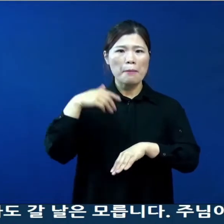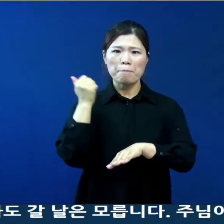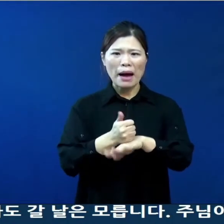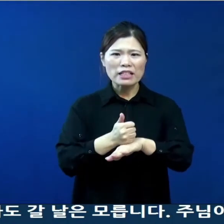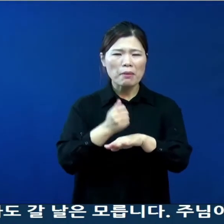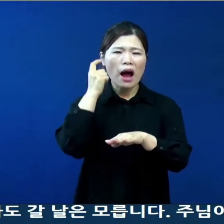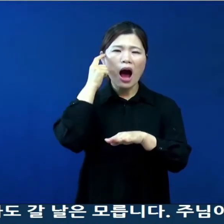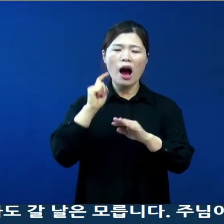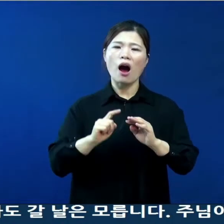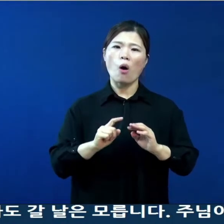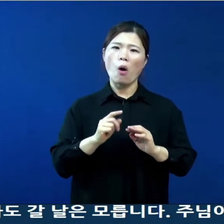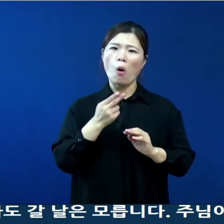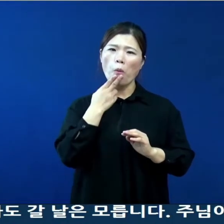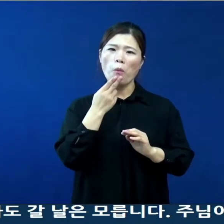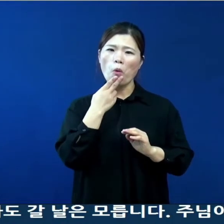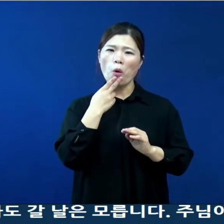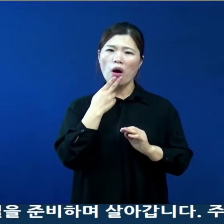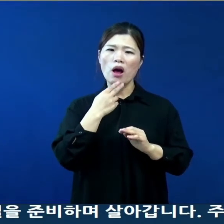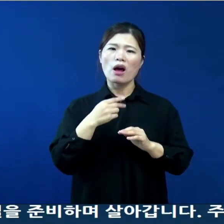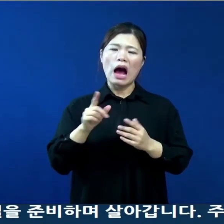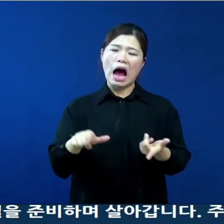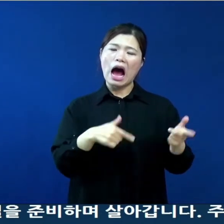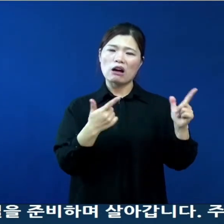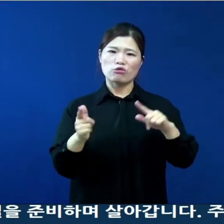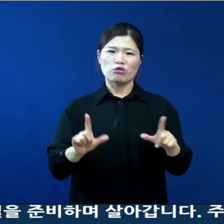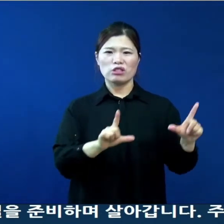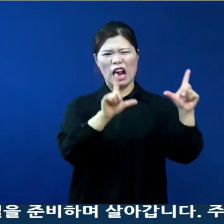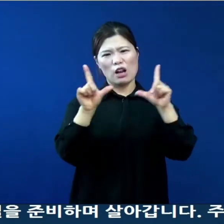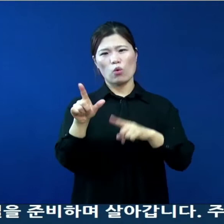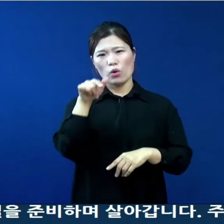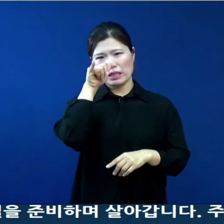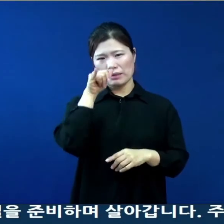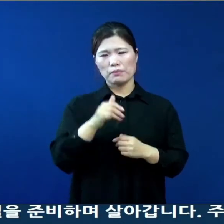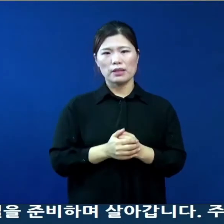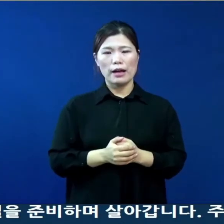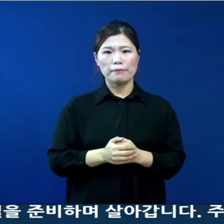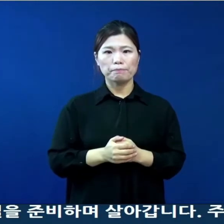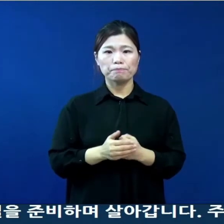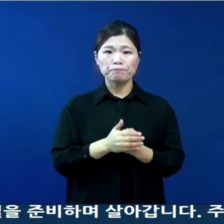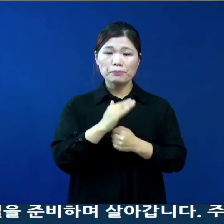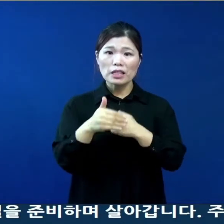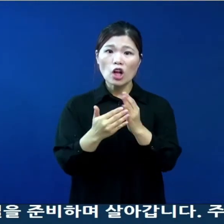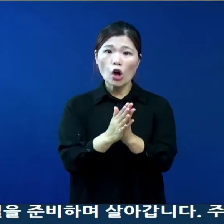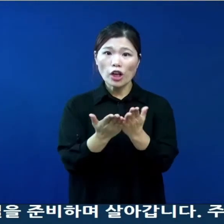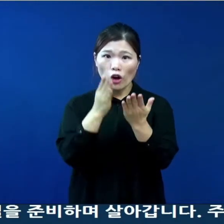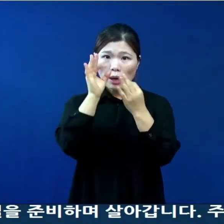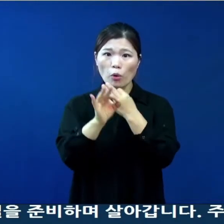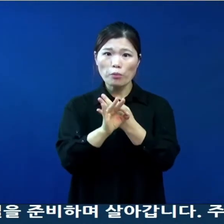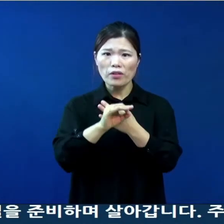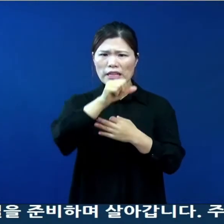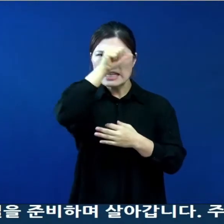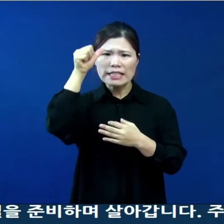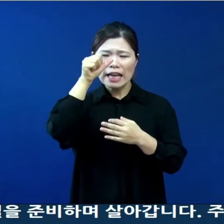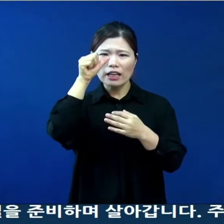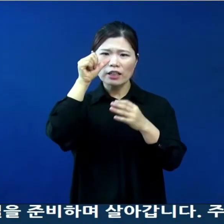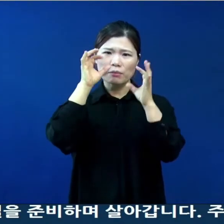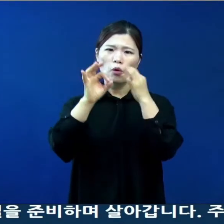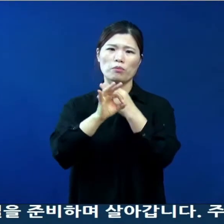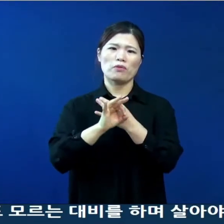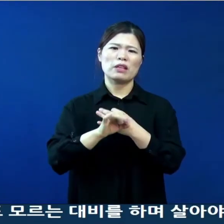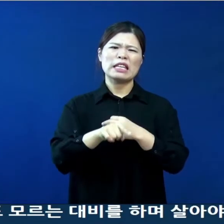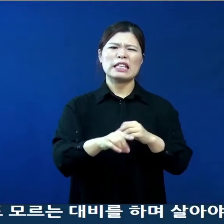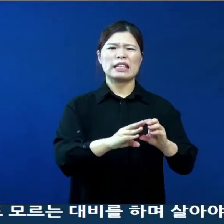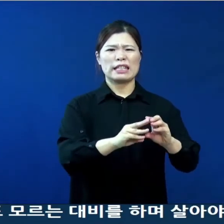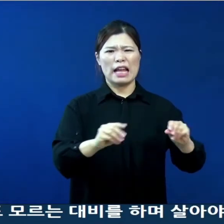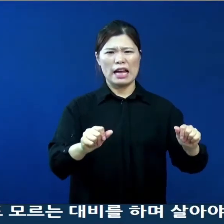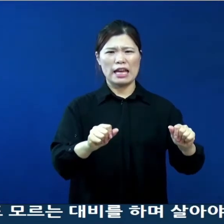않고 하루를 살아갈 때가 참 많이 있다라고 하는 것입니다. 그래서 성경은 인생을 이 땅에 정착할 수 없는 나그네